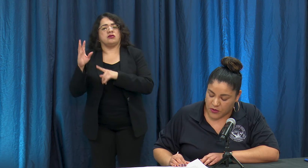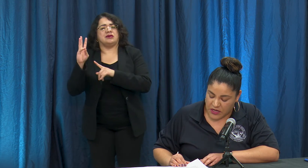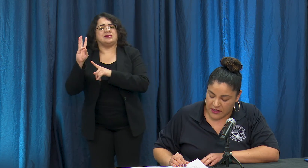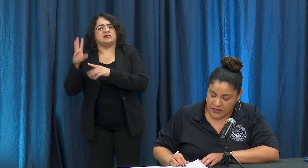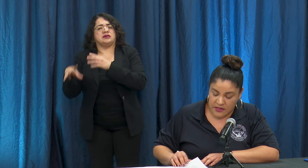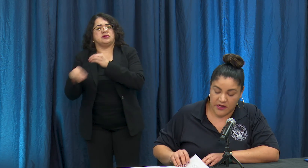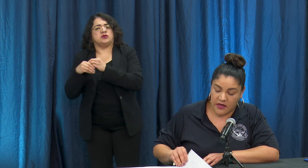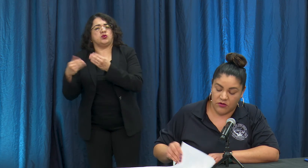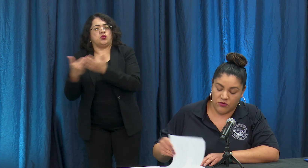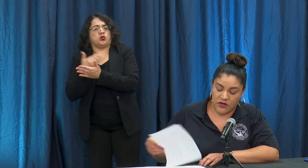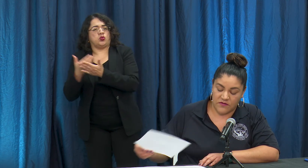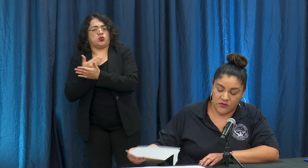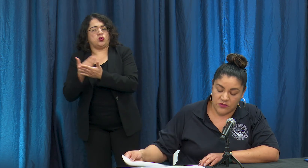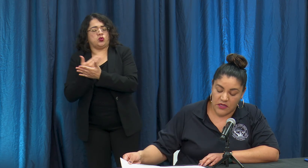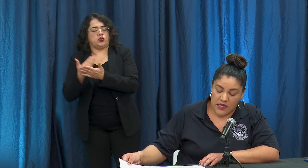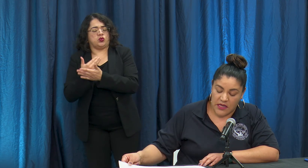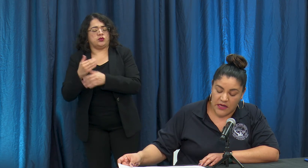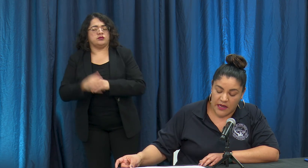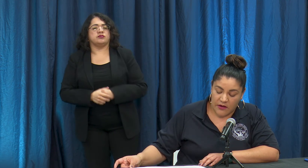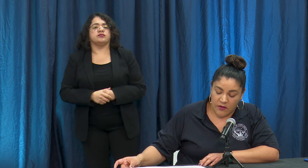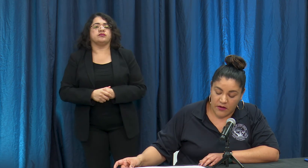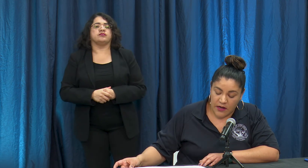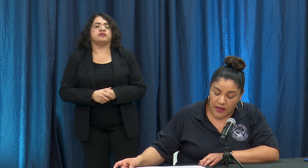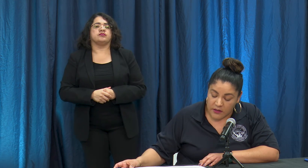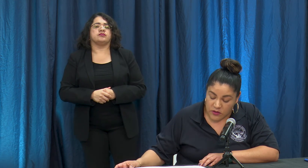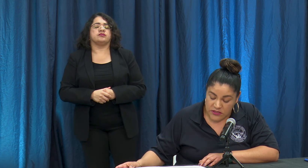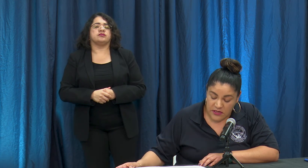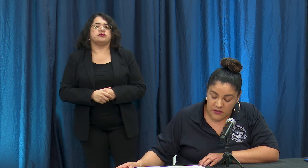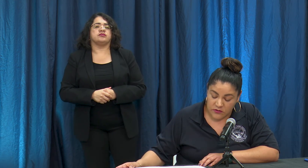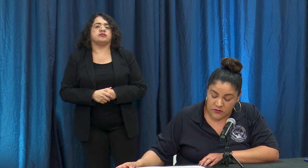alguien podría tener el coronavirus. La